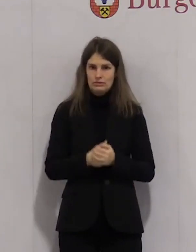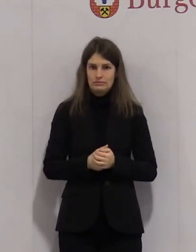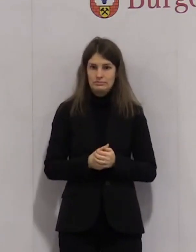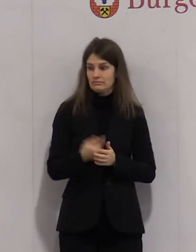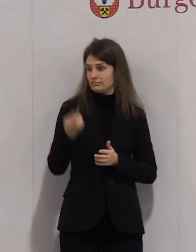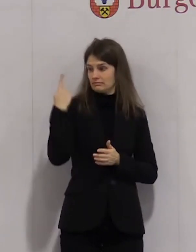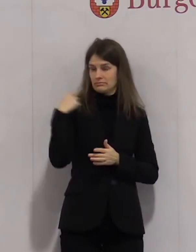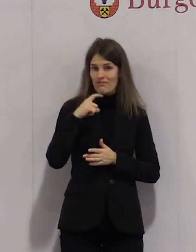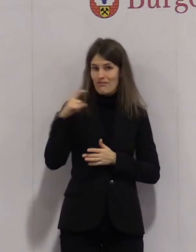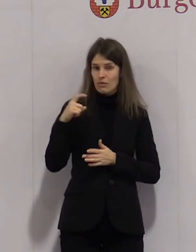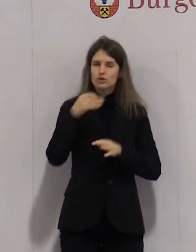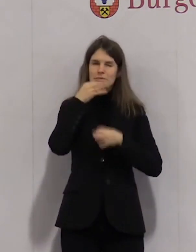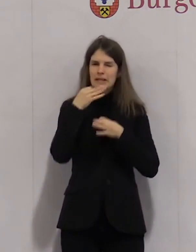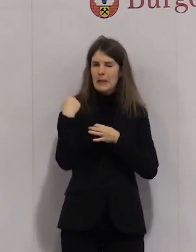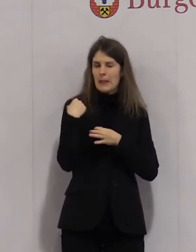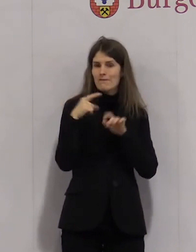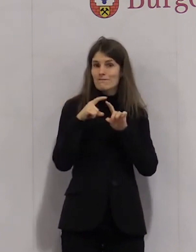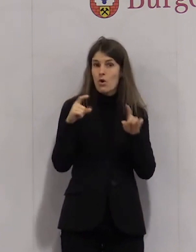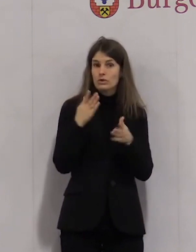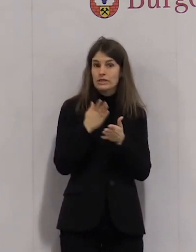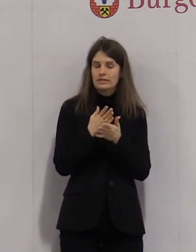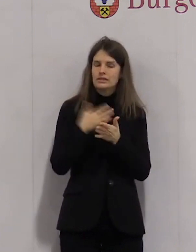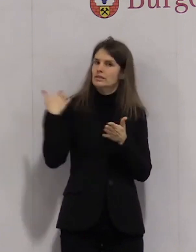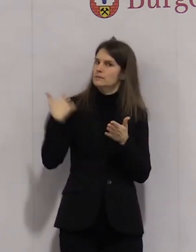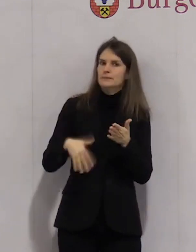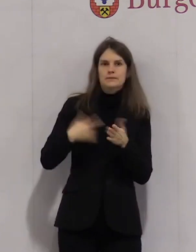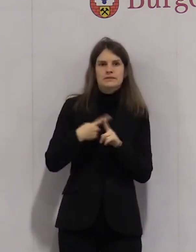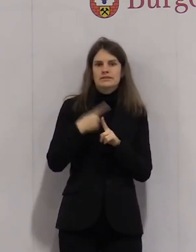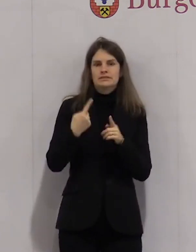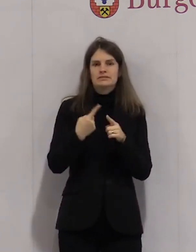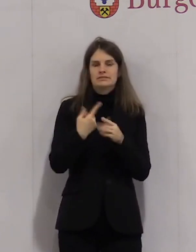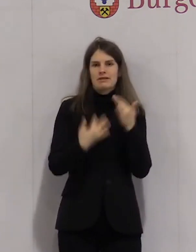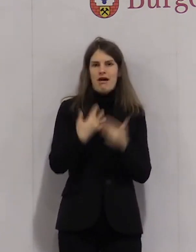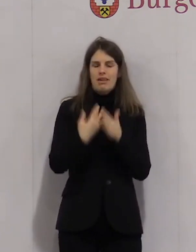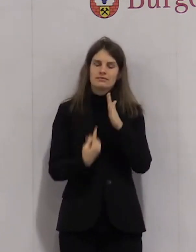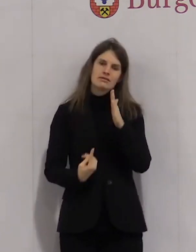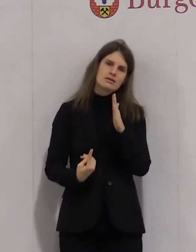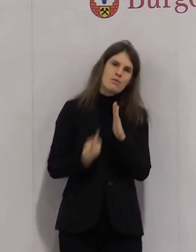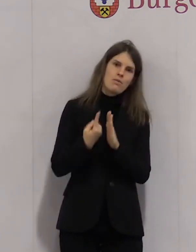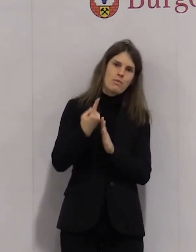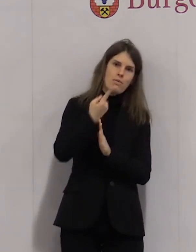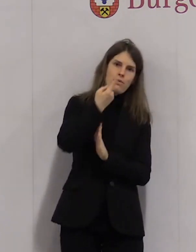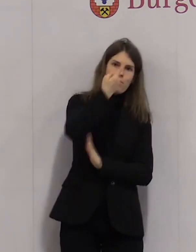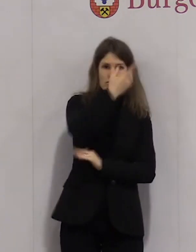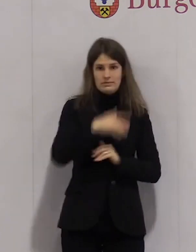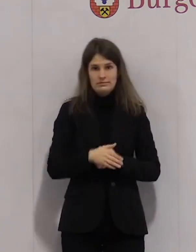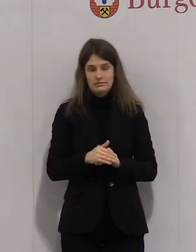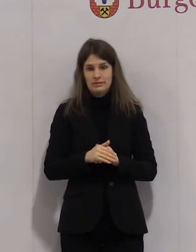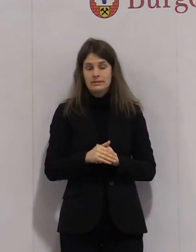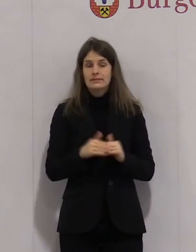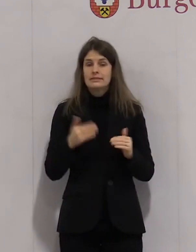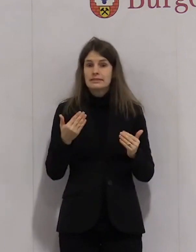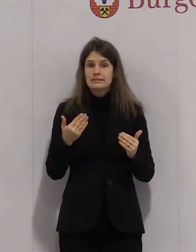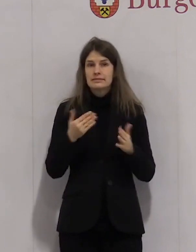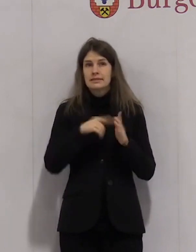am wochenende höchststände der infektion in unserem land mit einer so genannten